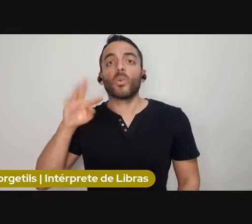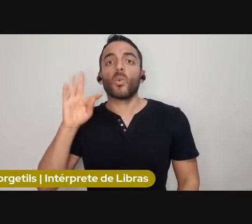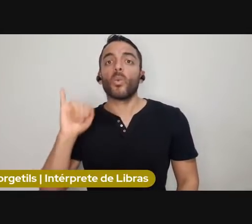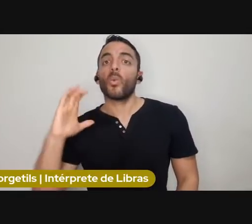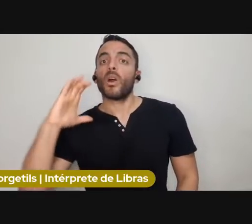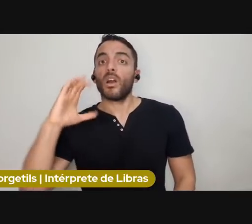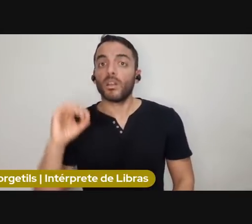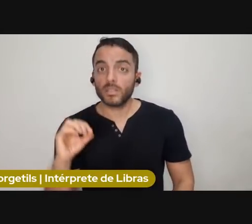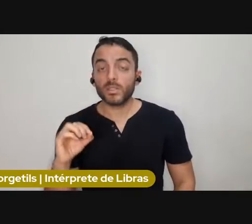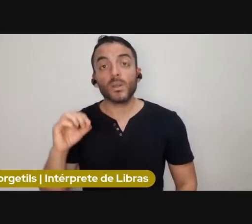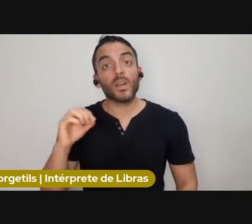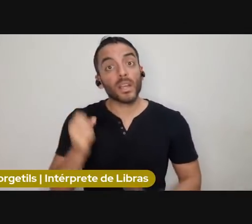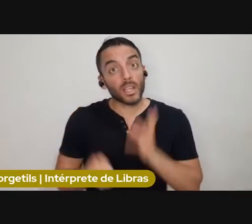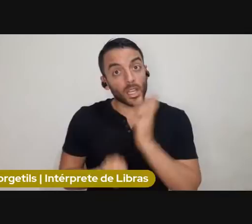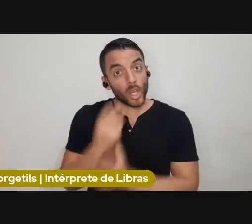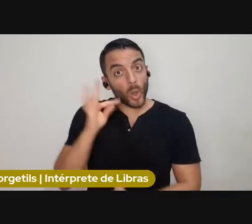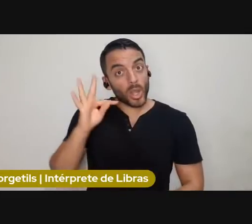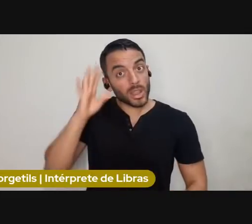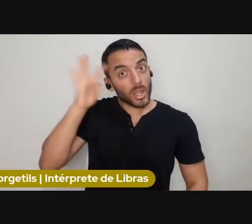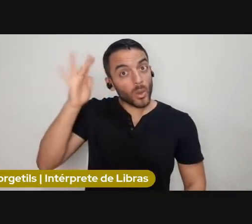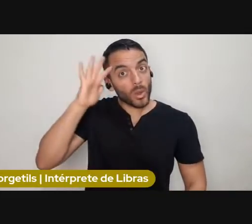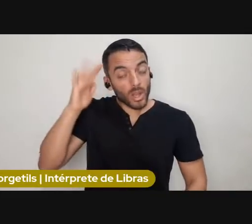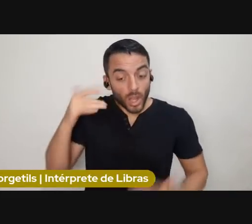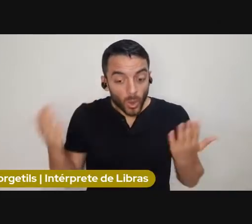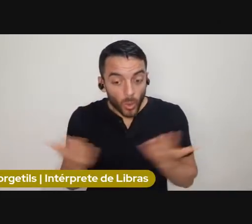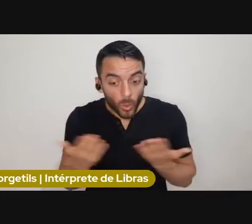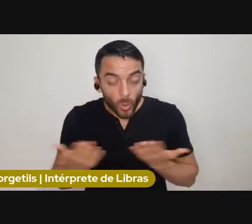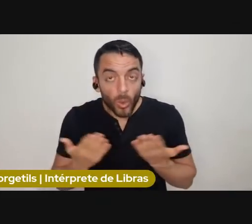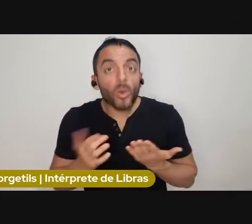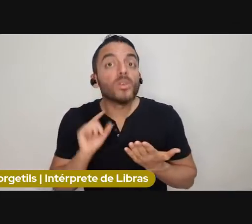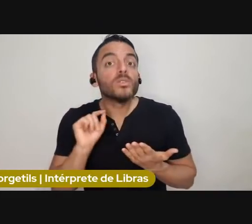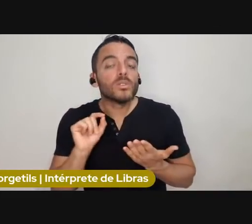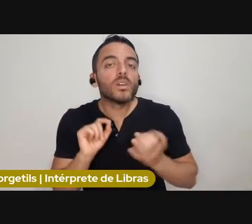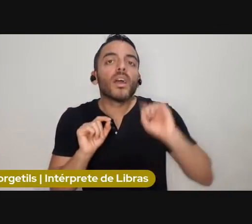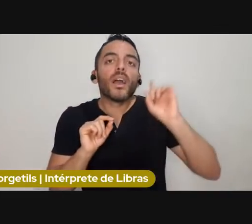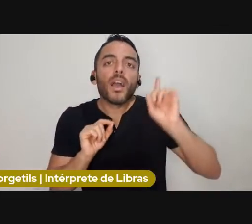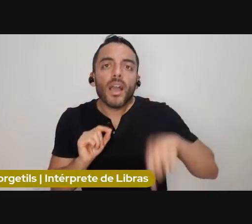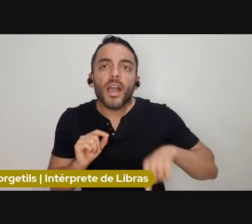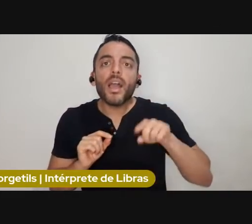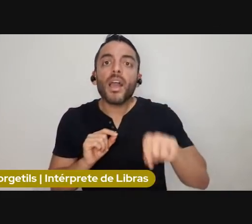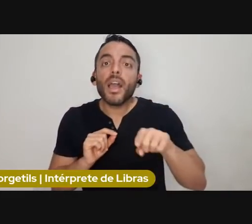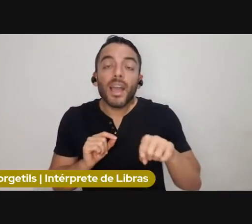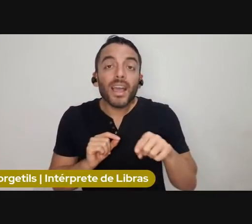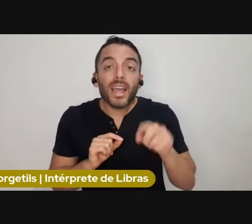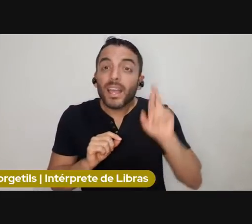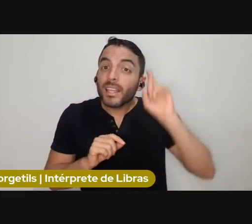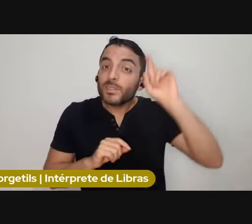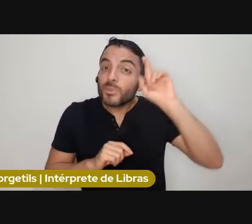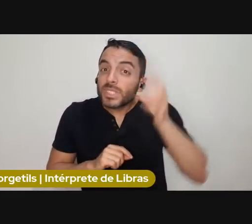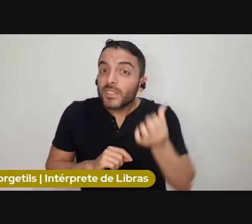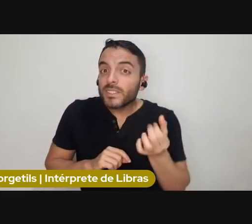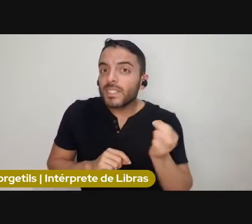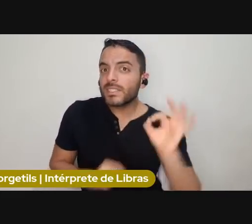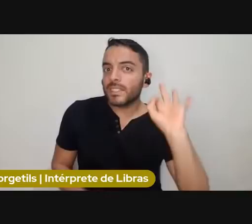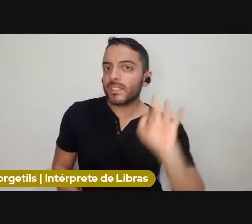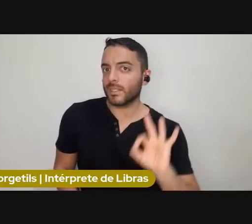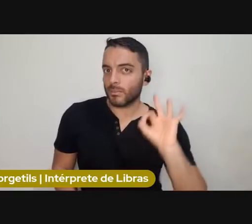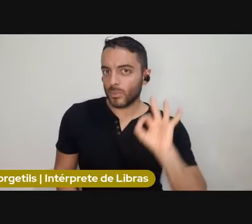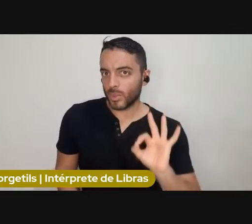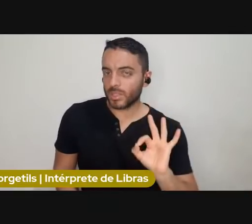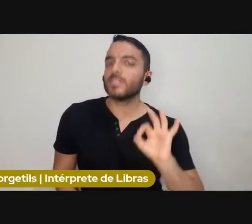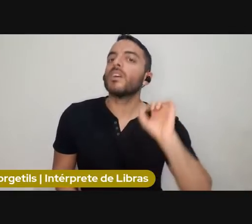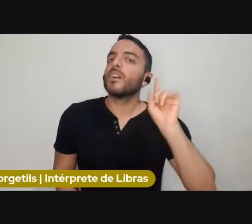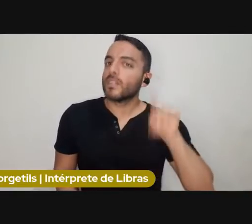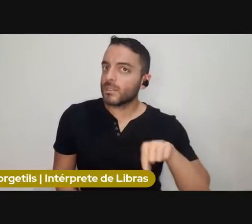por cerca de 60% do produto interno bruto dos países mais ricos, que é a mecânica